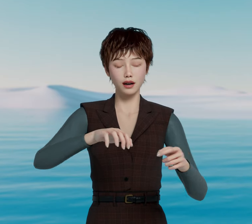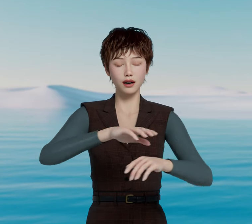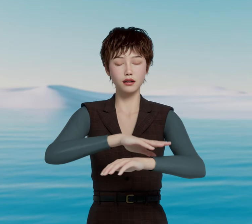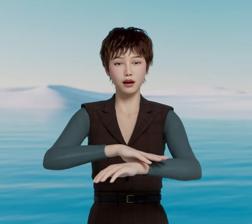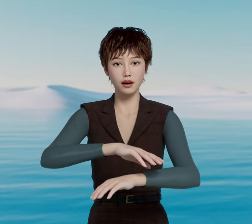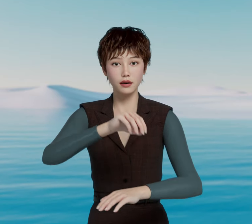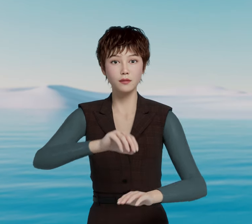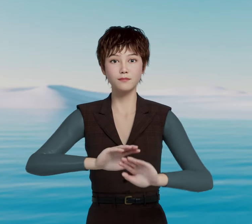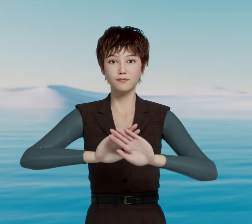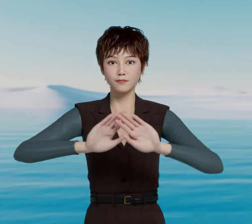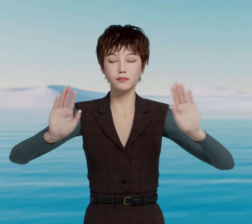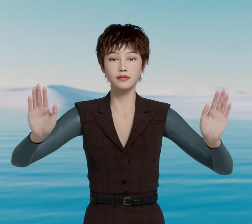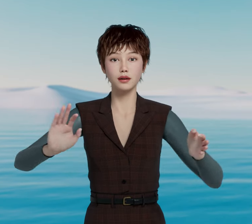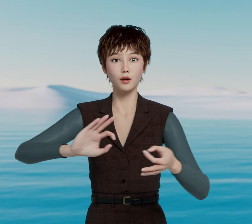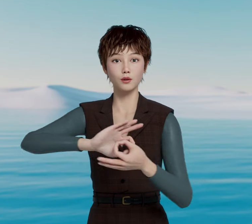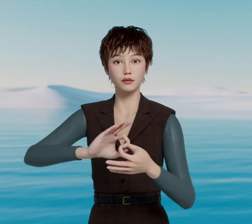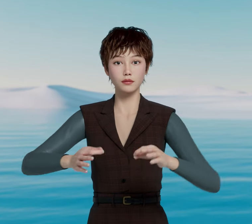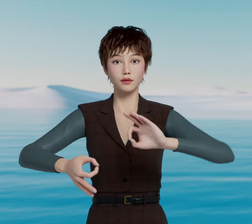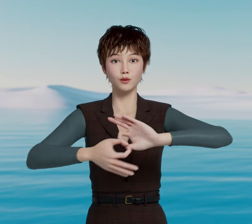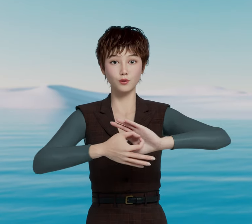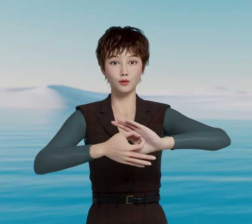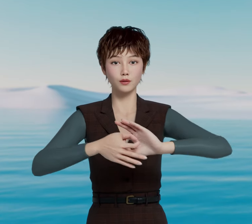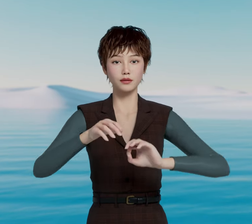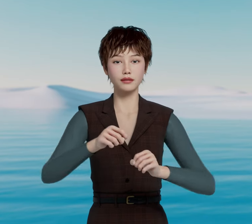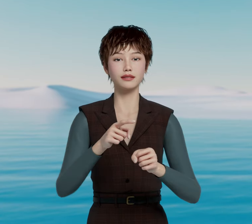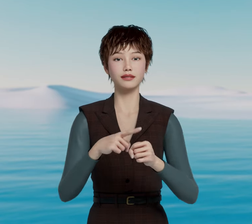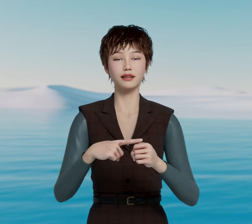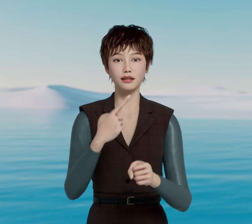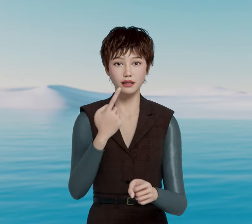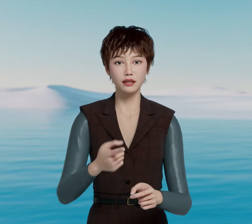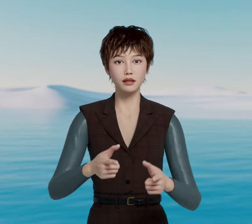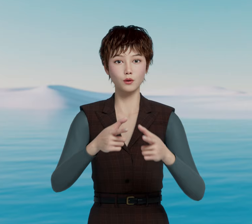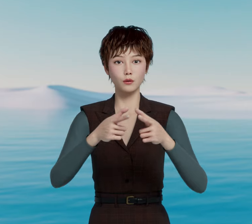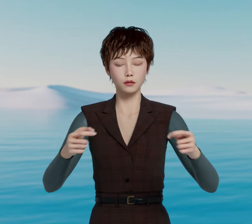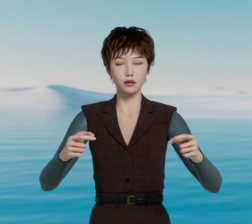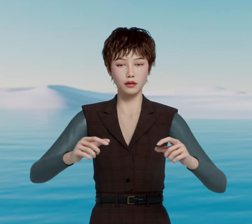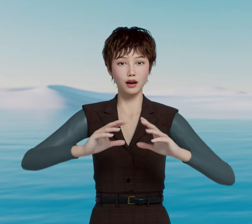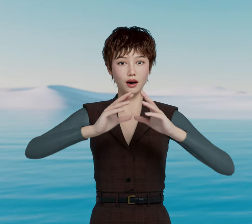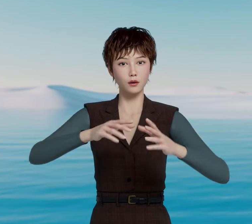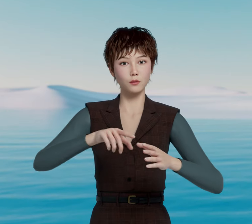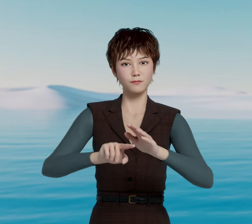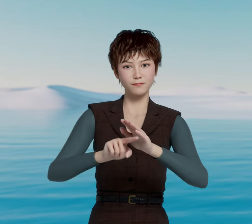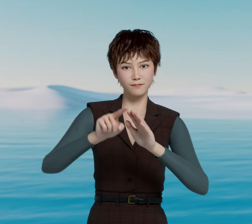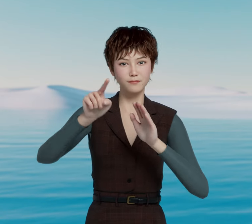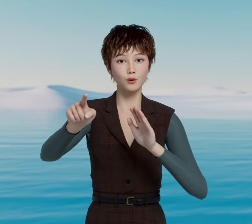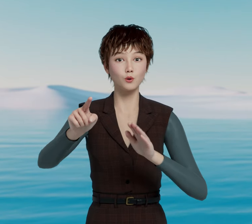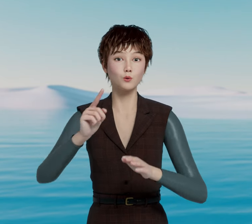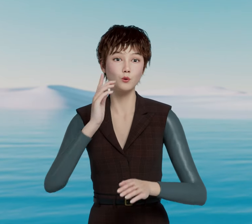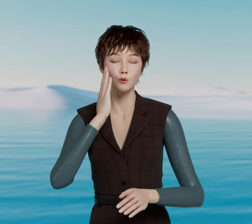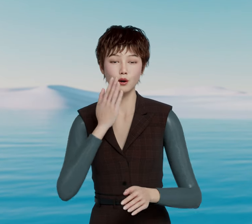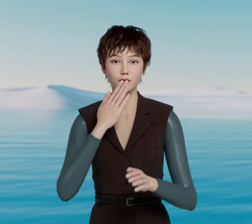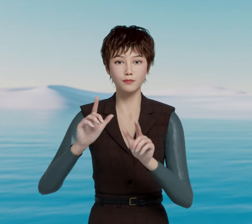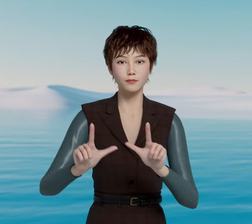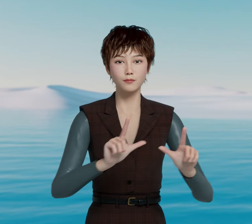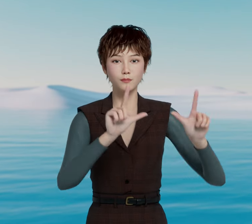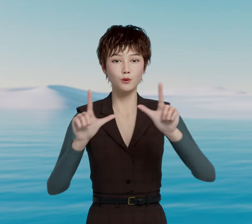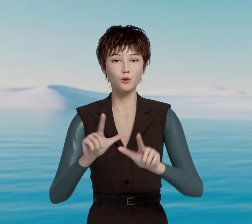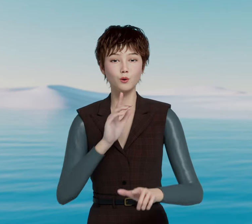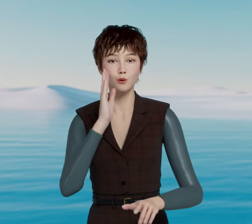日本で初めて開催されるデフリンピックをきっかけに、日本が世界に先立ってデフフレン